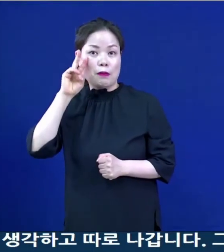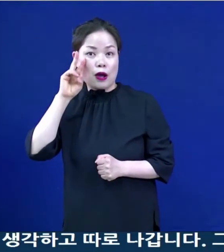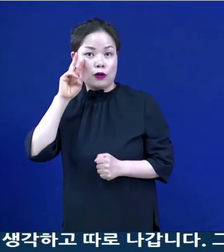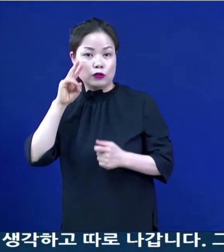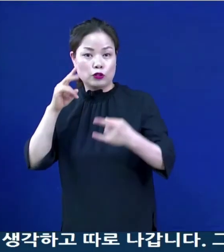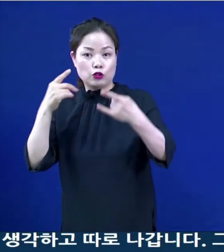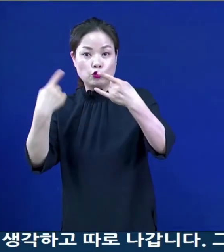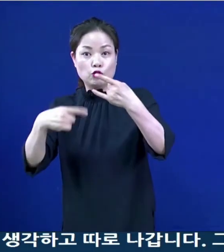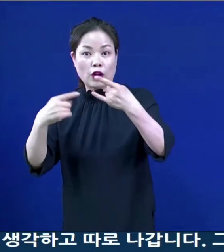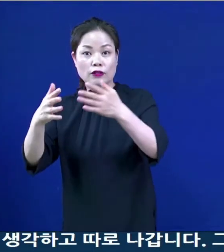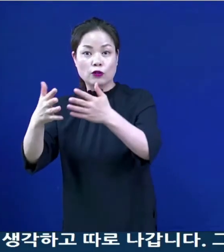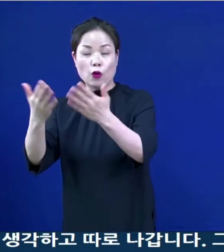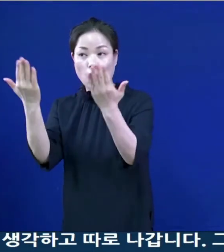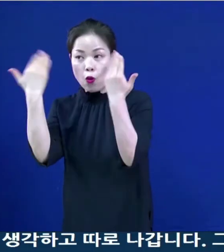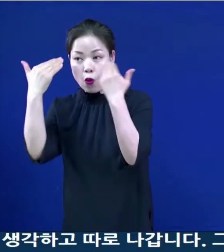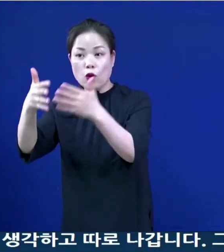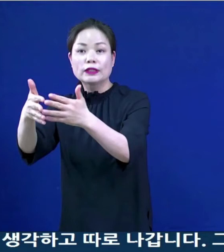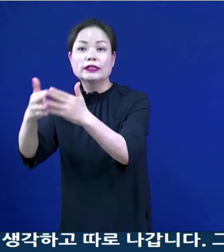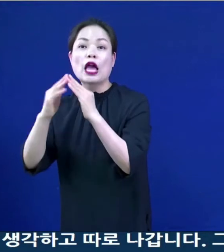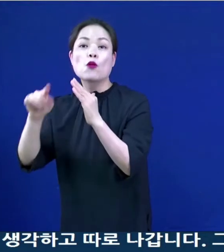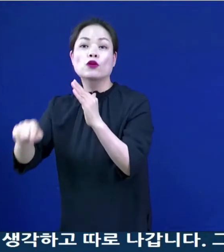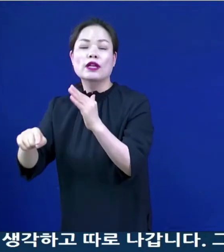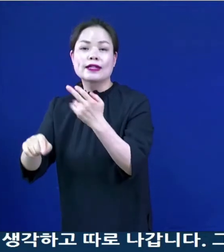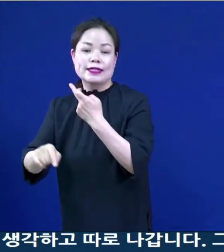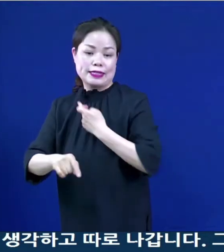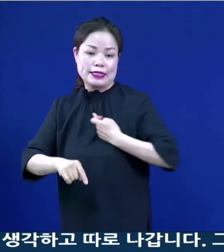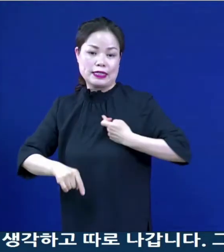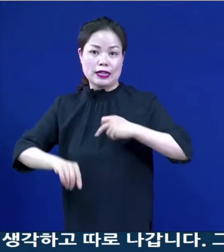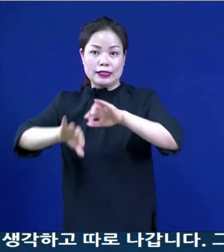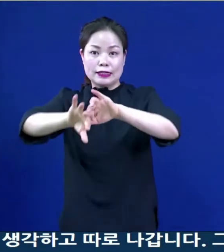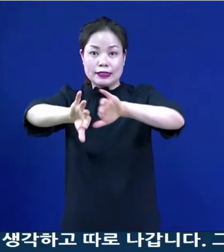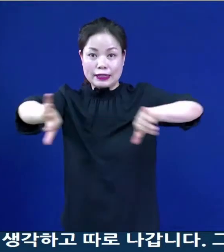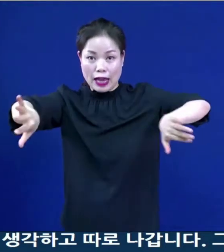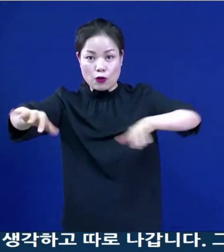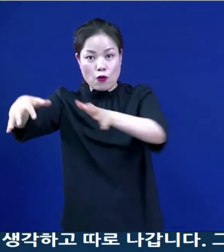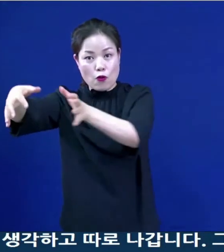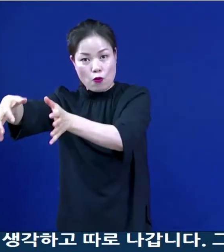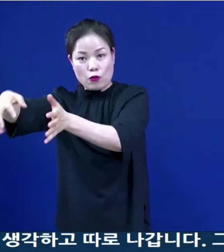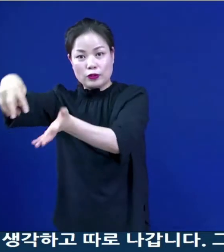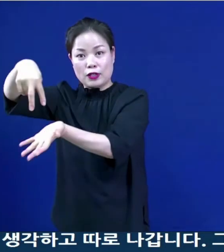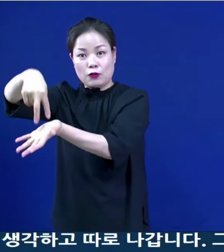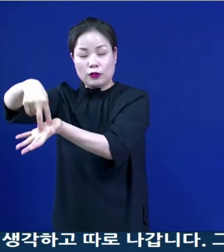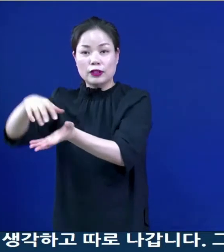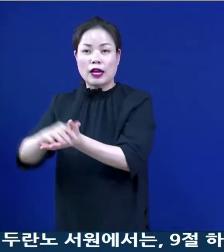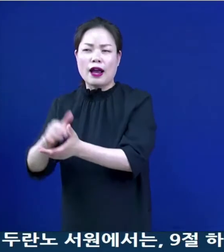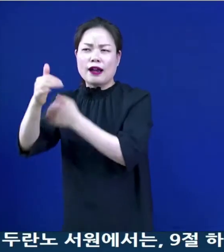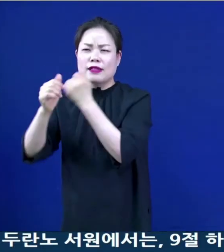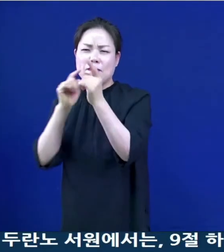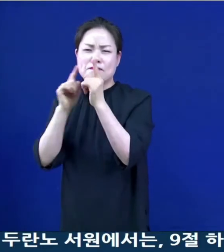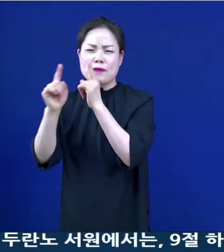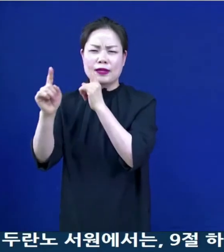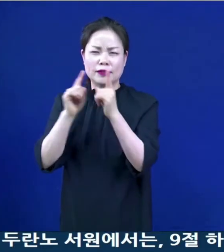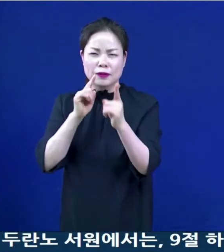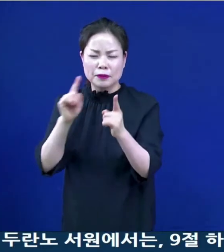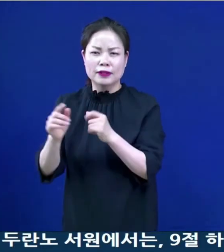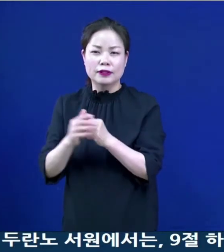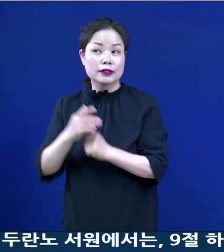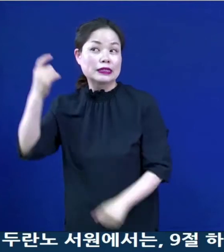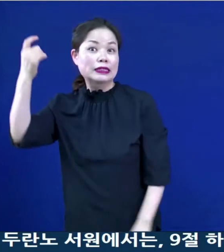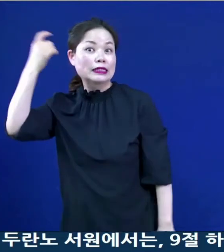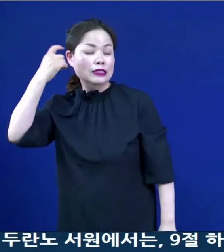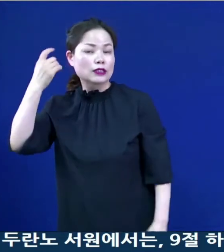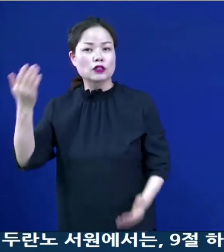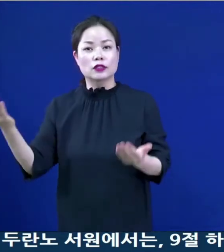서원을 세웠을 때 일어났던 첫 번째 특징은 제자를 따로 세운 겁니다. 하나님 말씀을